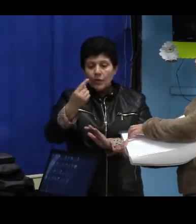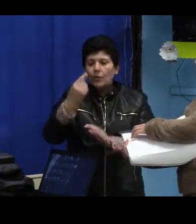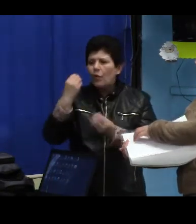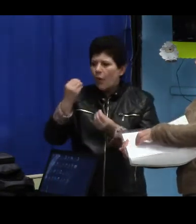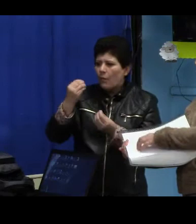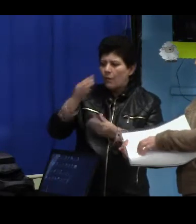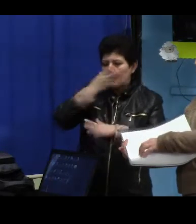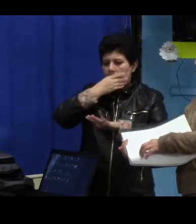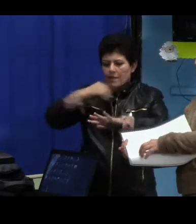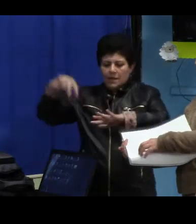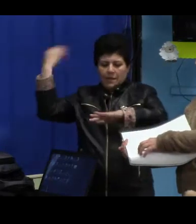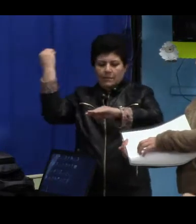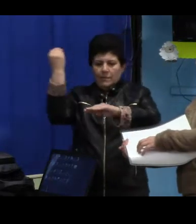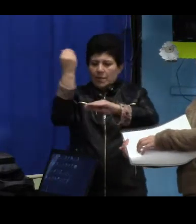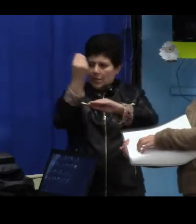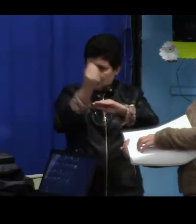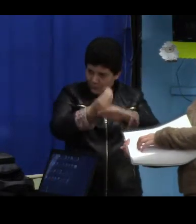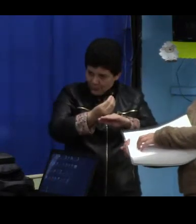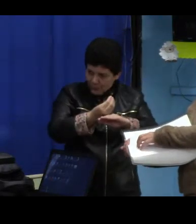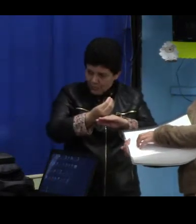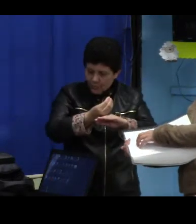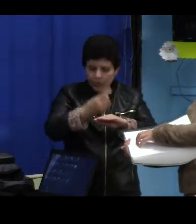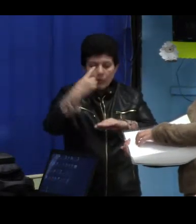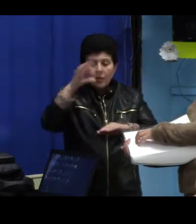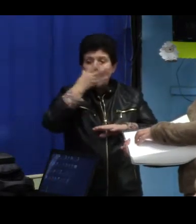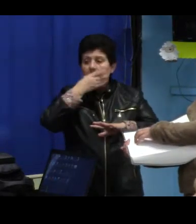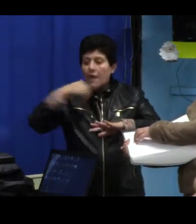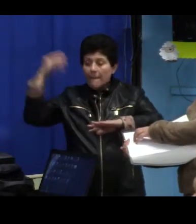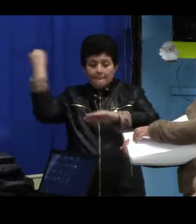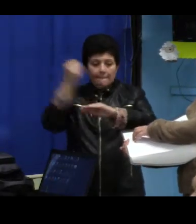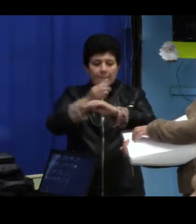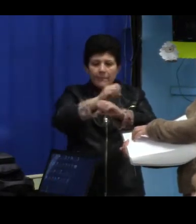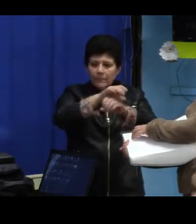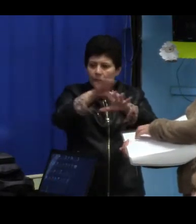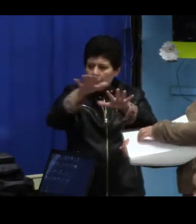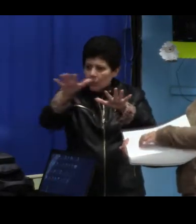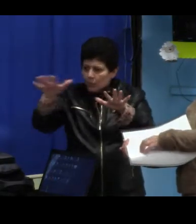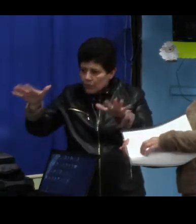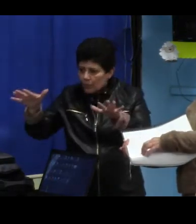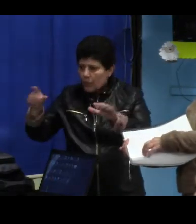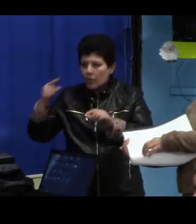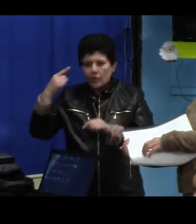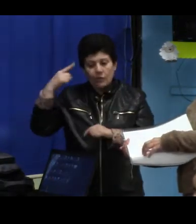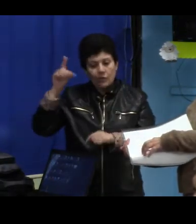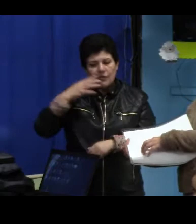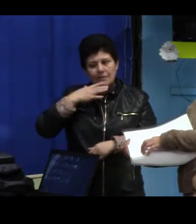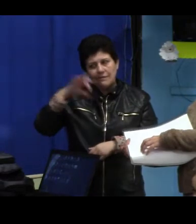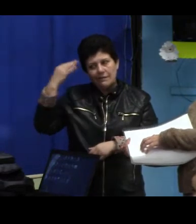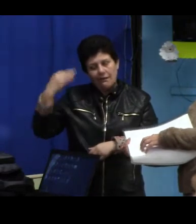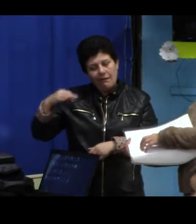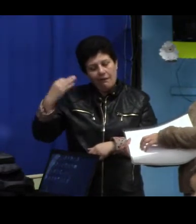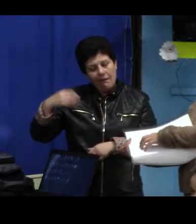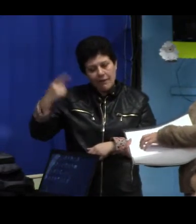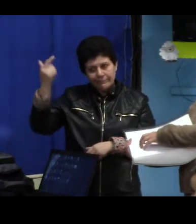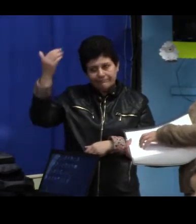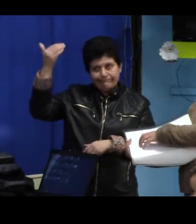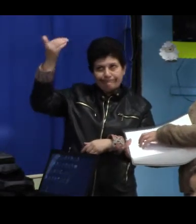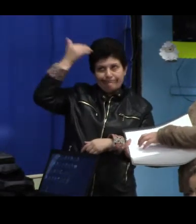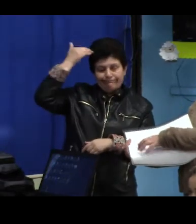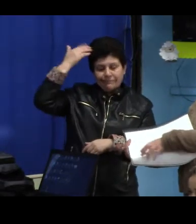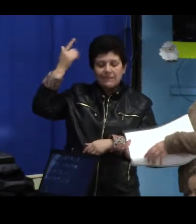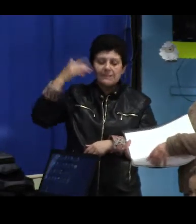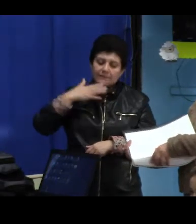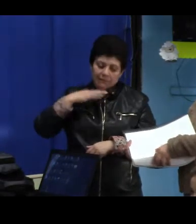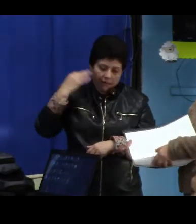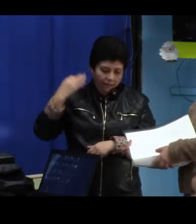Espíritu, porque el Espíritu todo escudriña, aún lo profundo